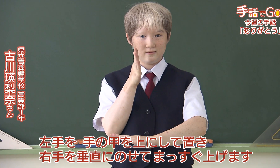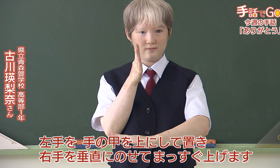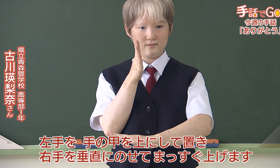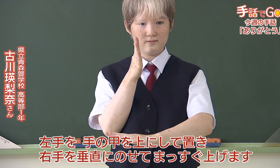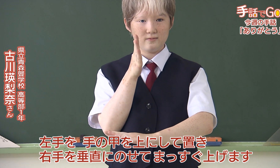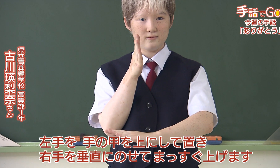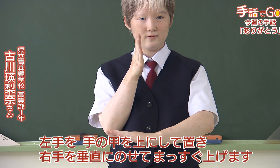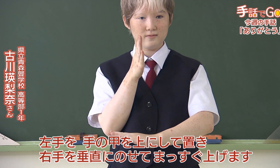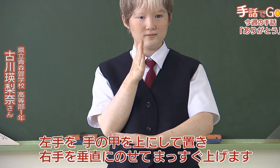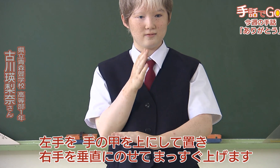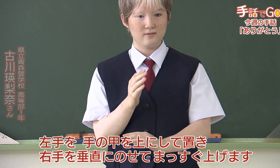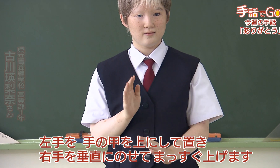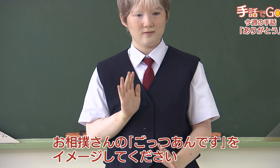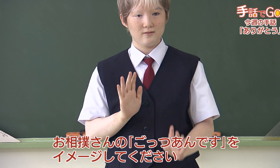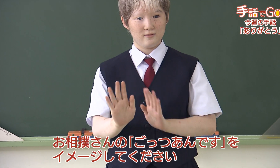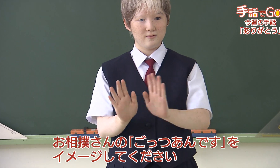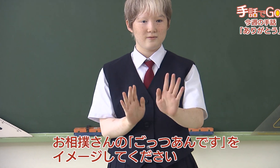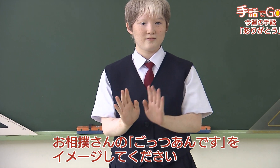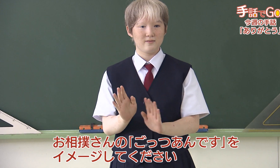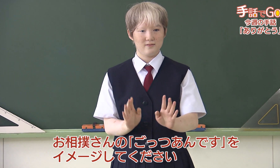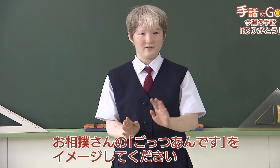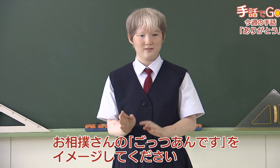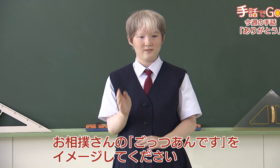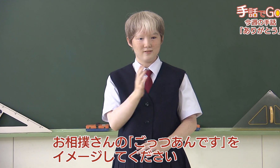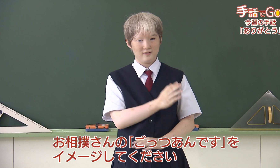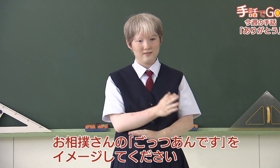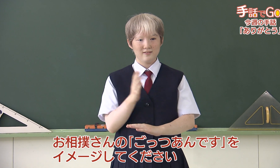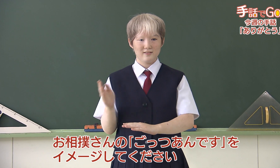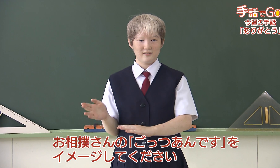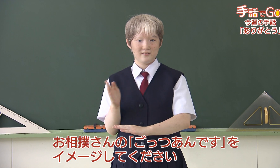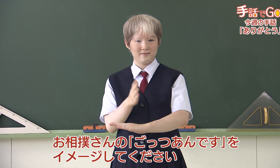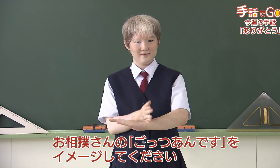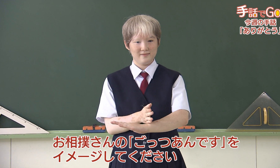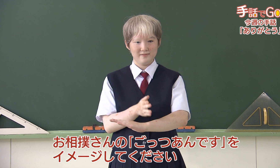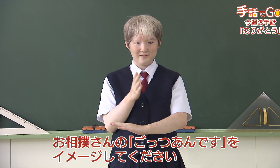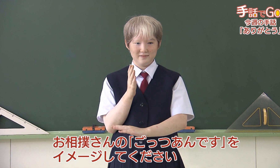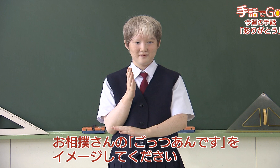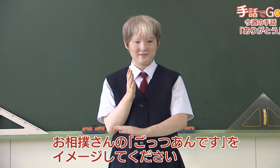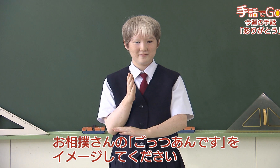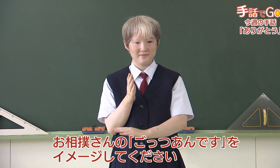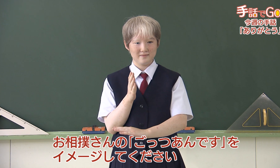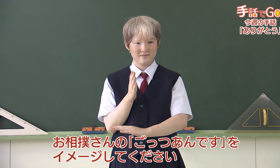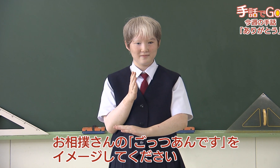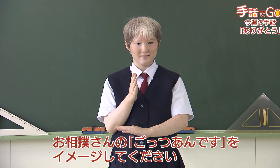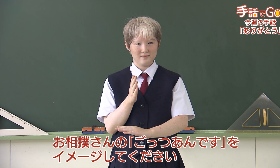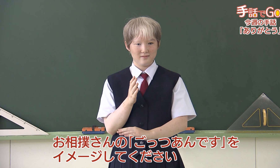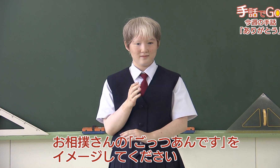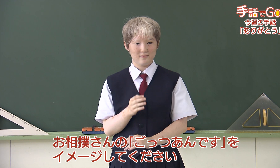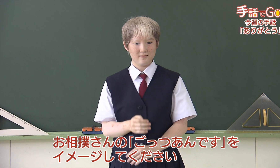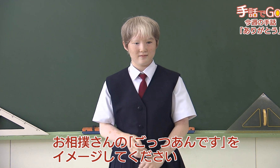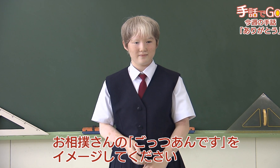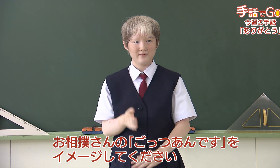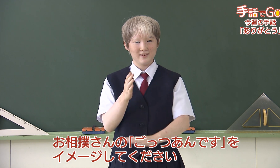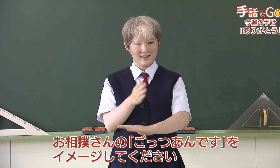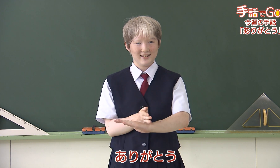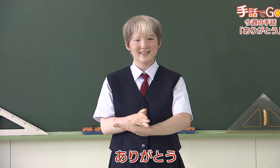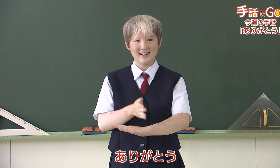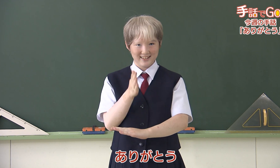上げます。お相撲さんのごっつぁんですをイメージしてください。ありがと